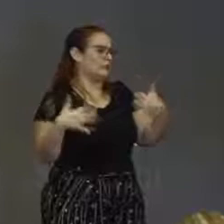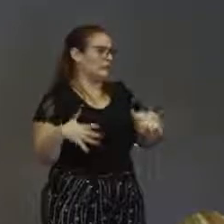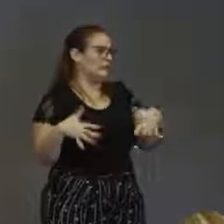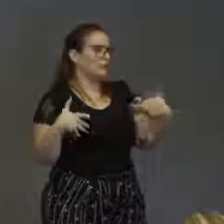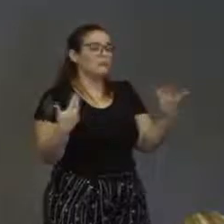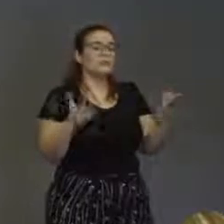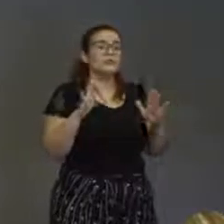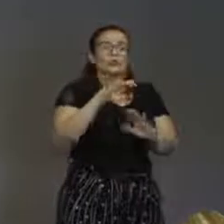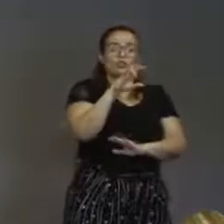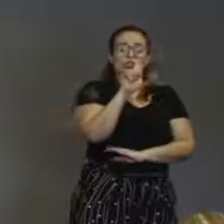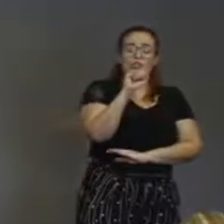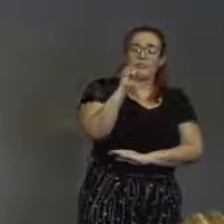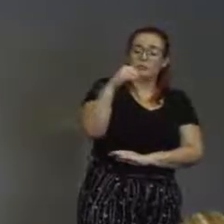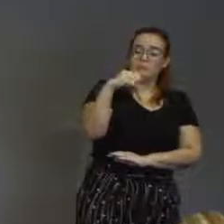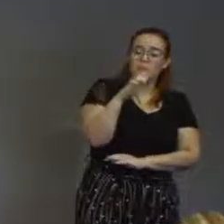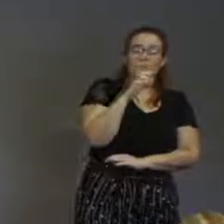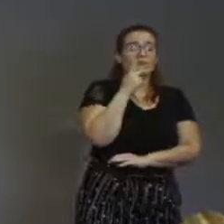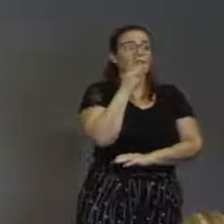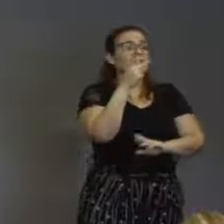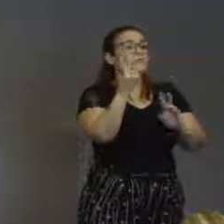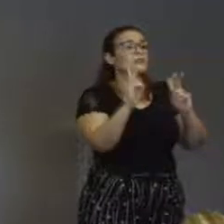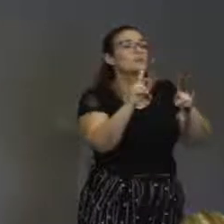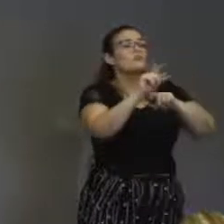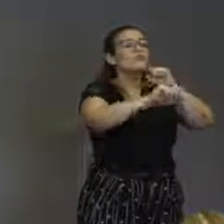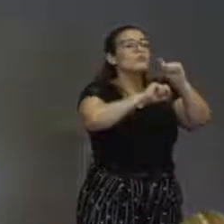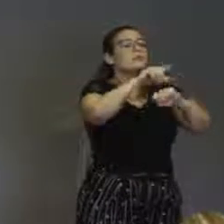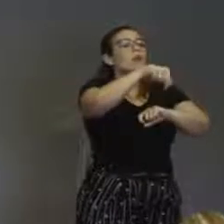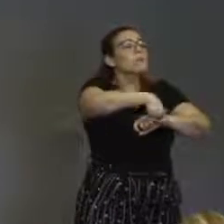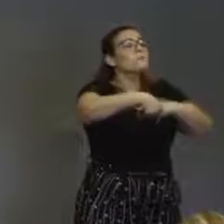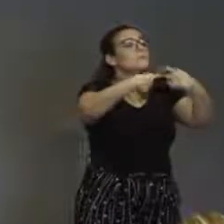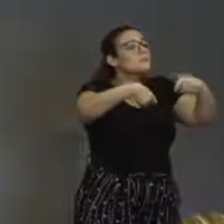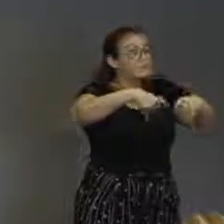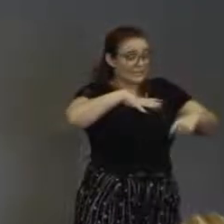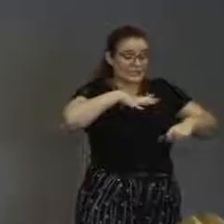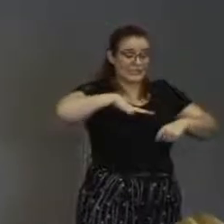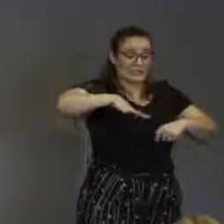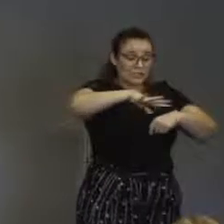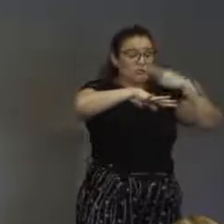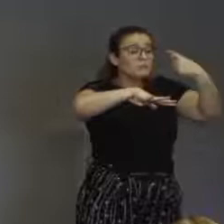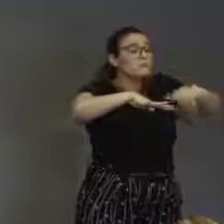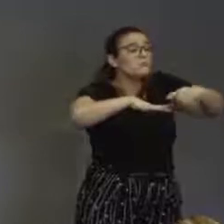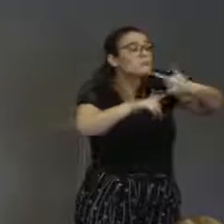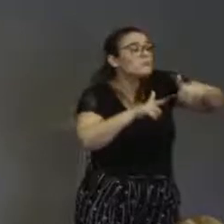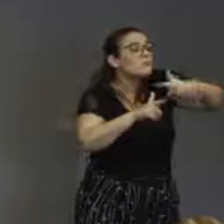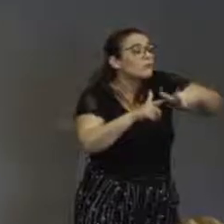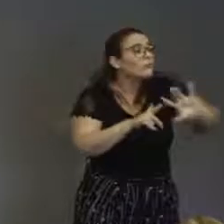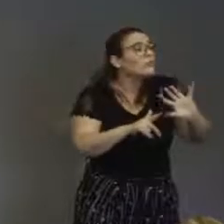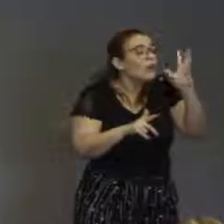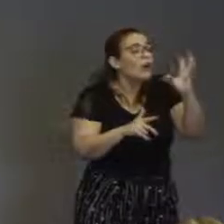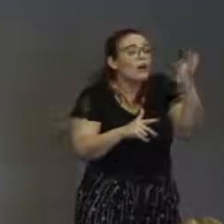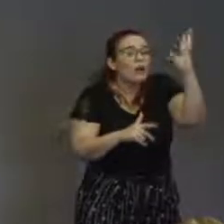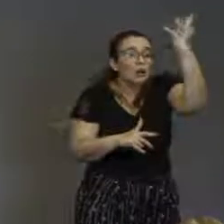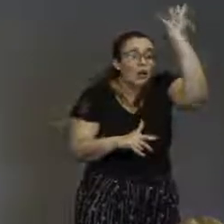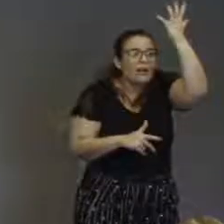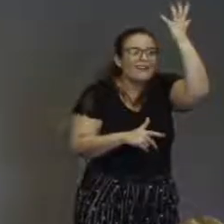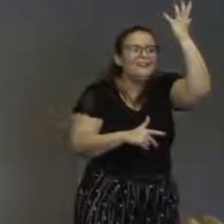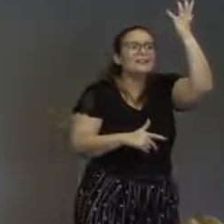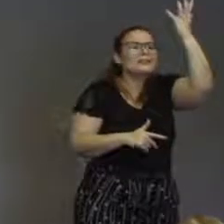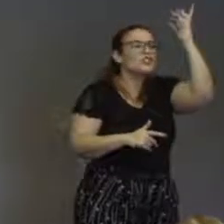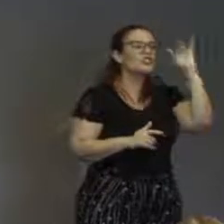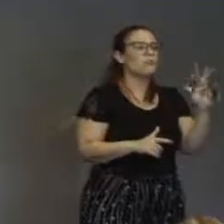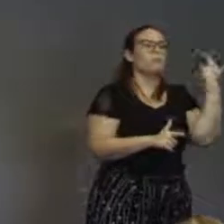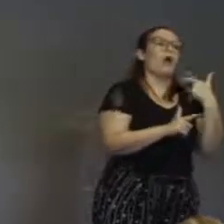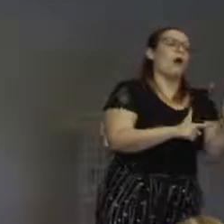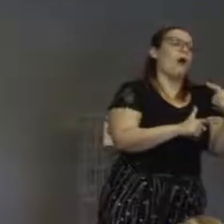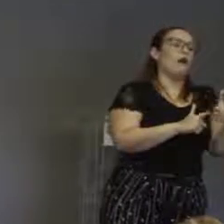sempre traz, as cidades, na verdade, são grandes mananciais de soluções, né? E não só do que a gente vê de problemas. E eu acho que é muito